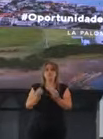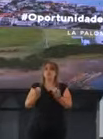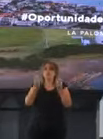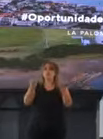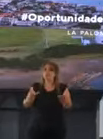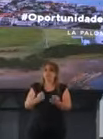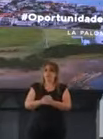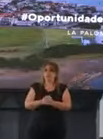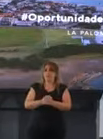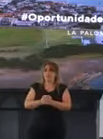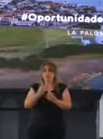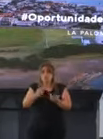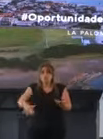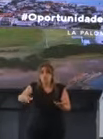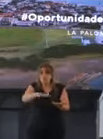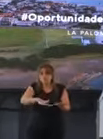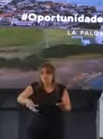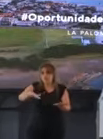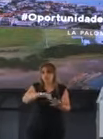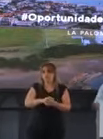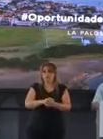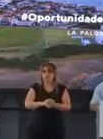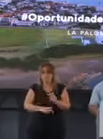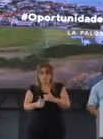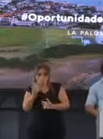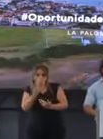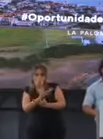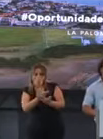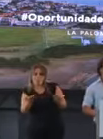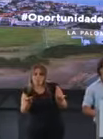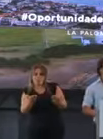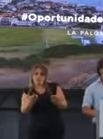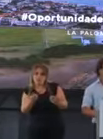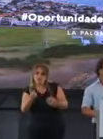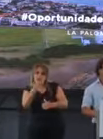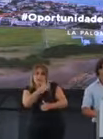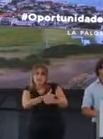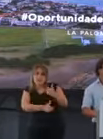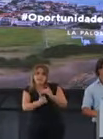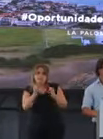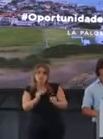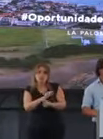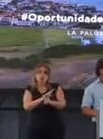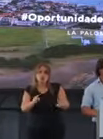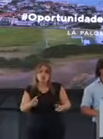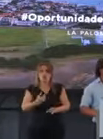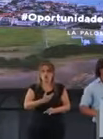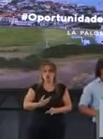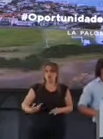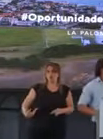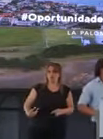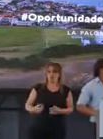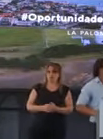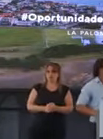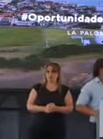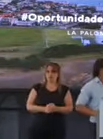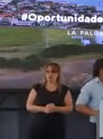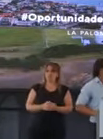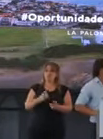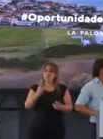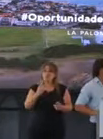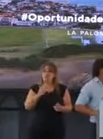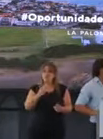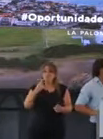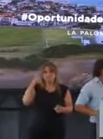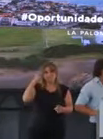Porque el humor social es el que determina un cambio en el gobierno. pobre político que se crea